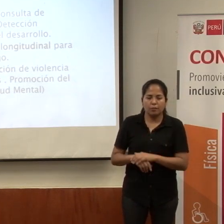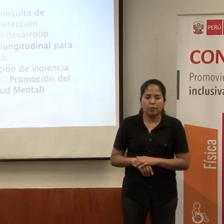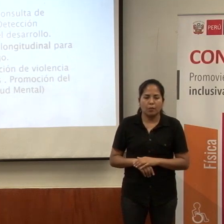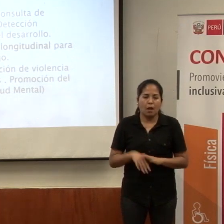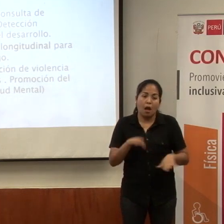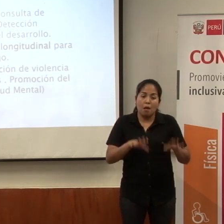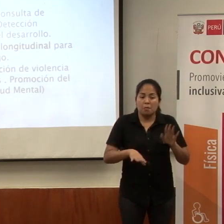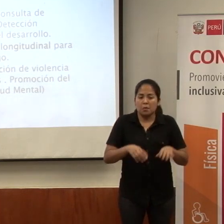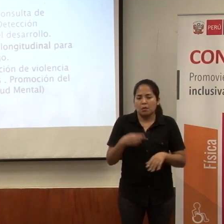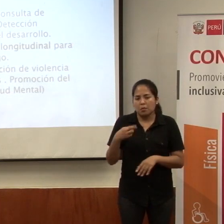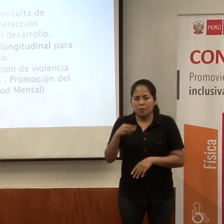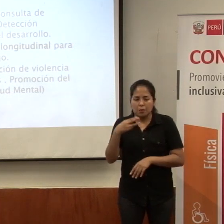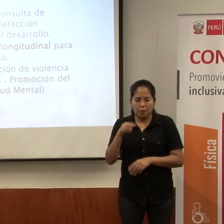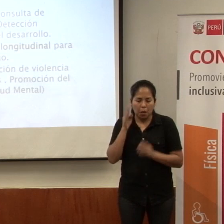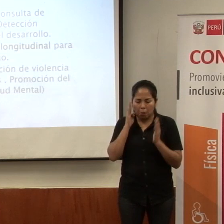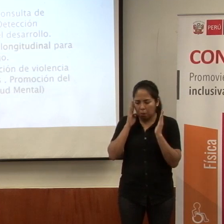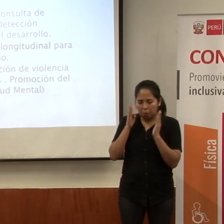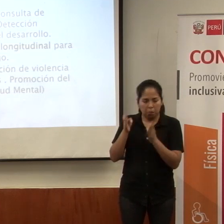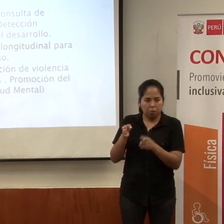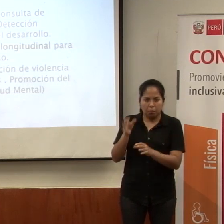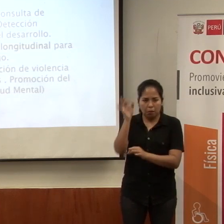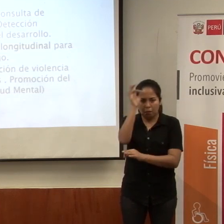padres no pueden darse cuenta, ¿no?